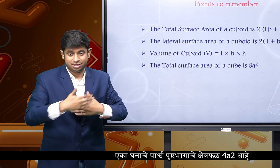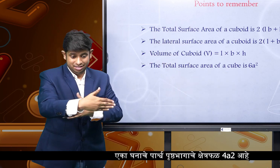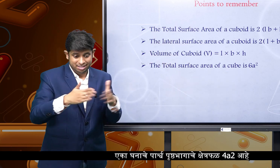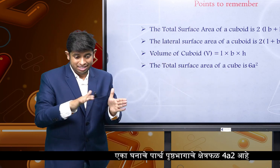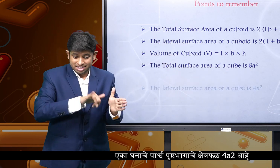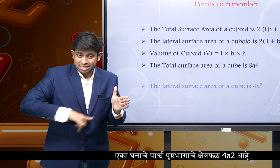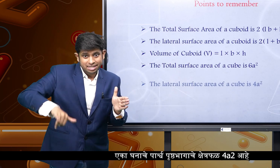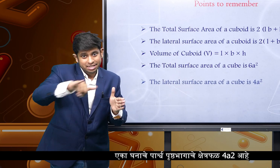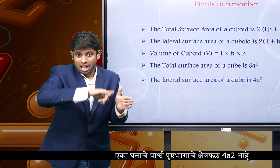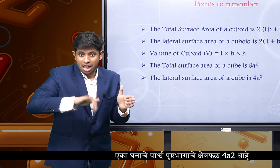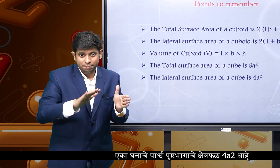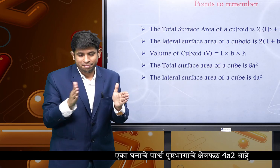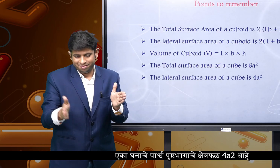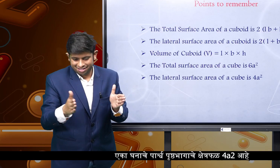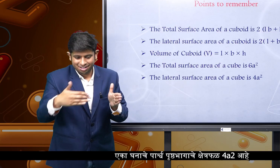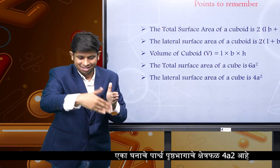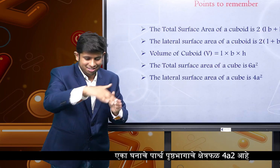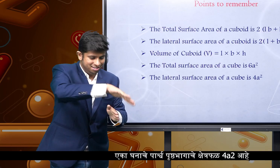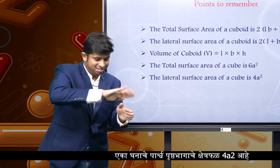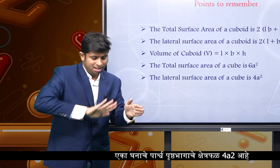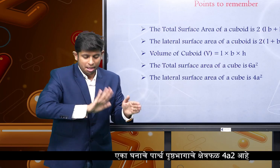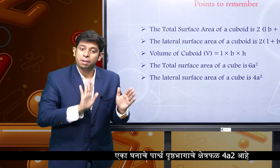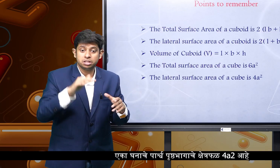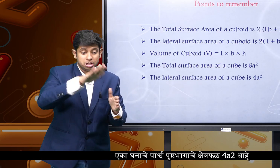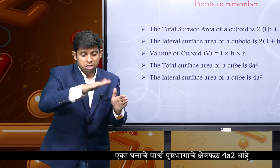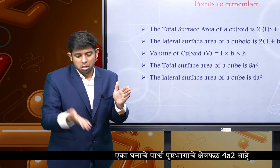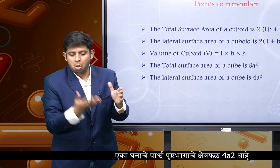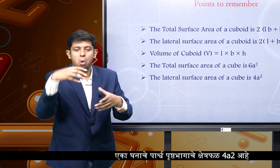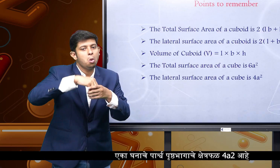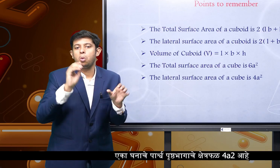एका घनाचे पार्श्व पृष्ठभागाचे क्षेत्रफळ 4a चा वर्ग आहे.